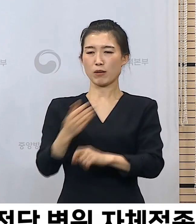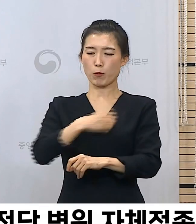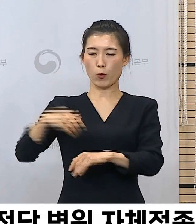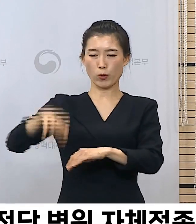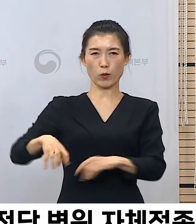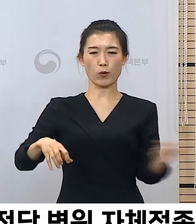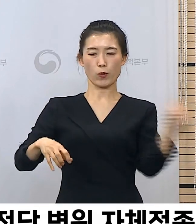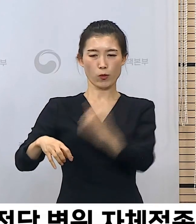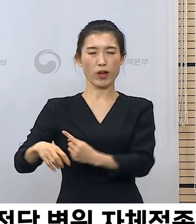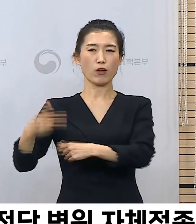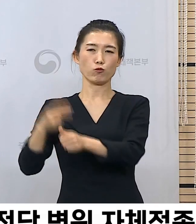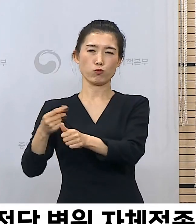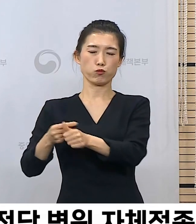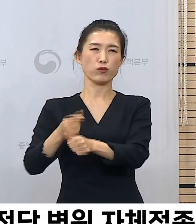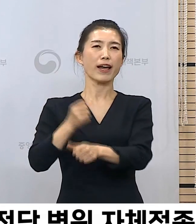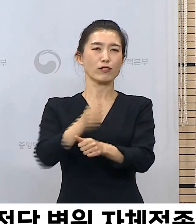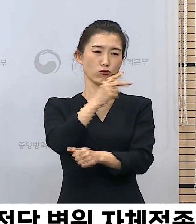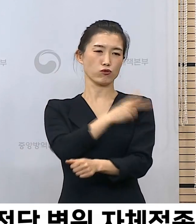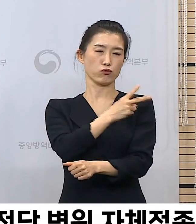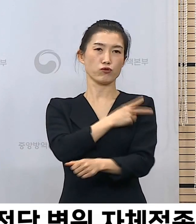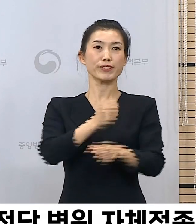시행할 계획입니다.